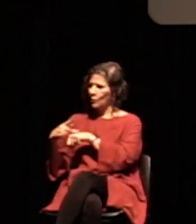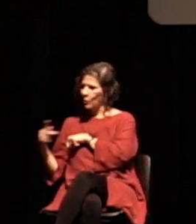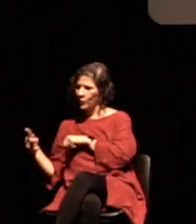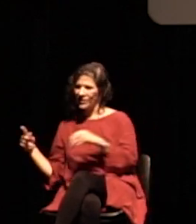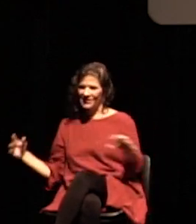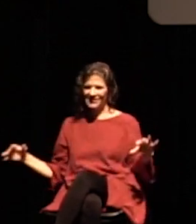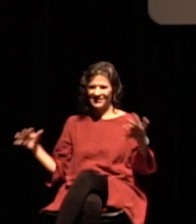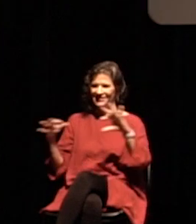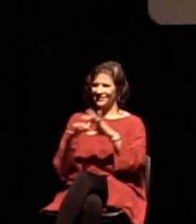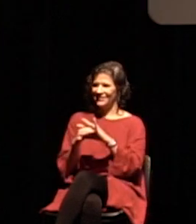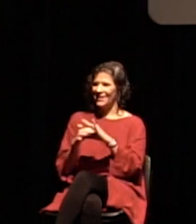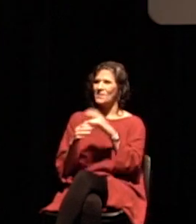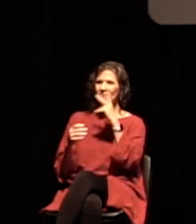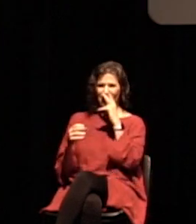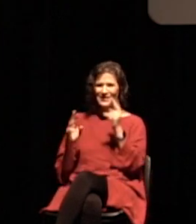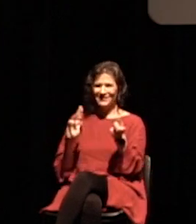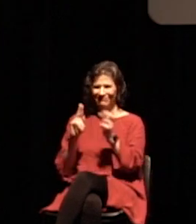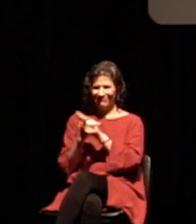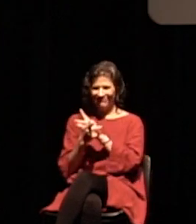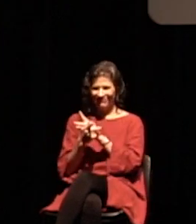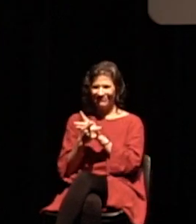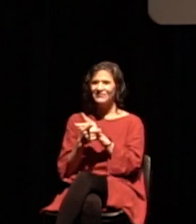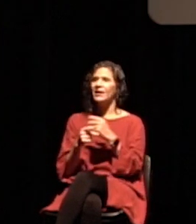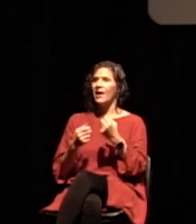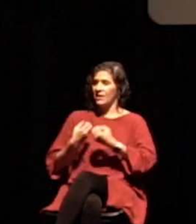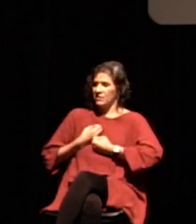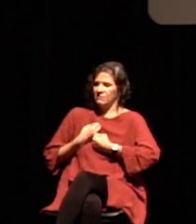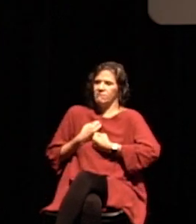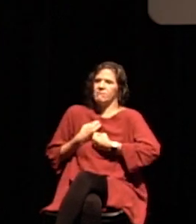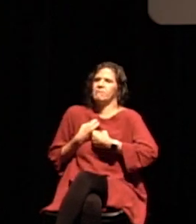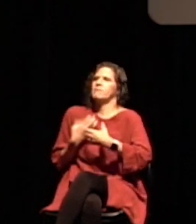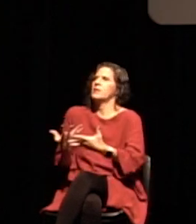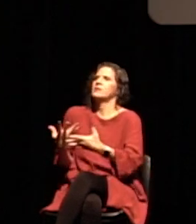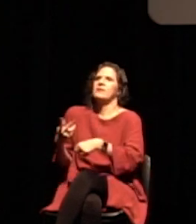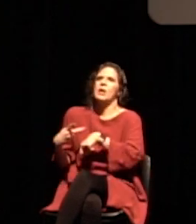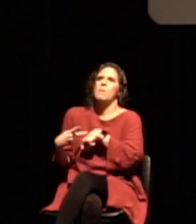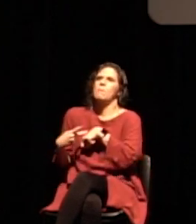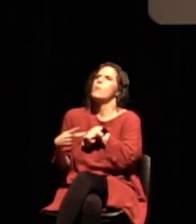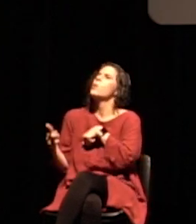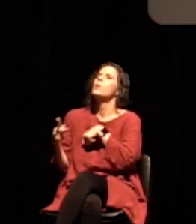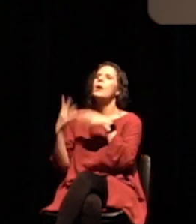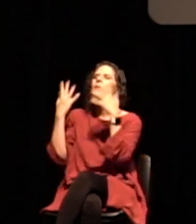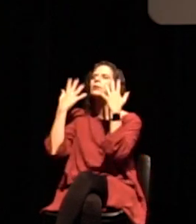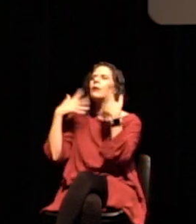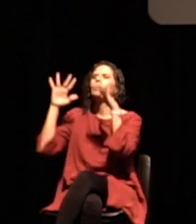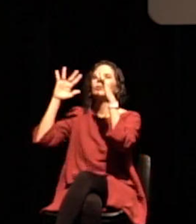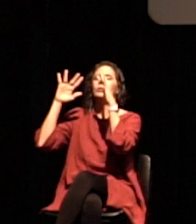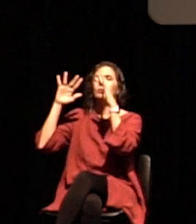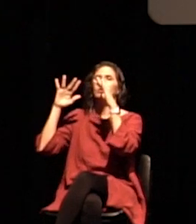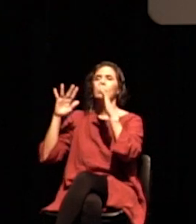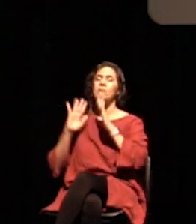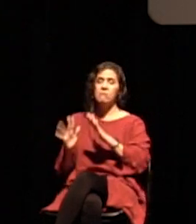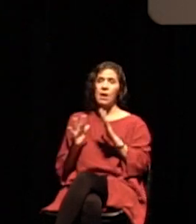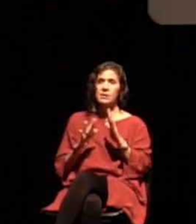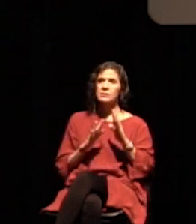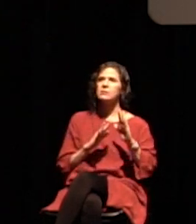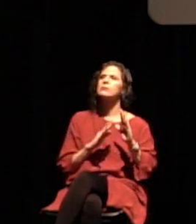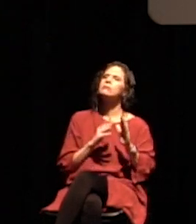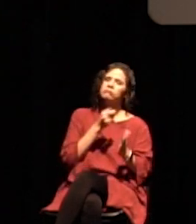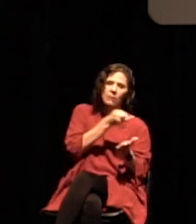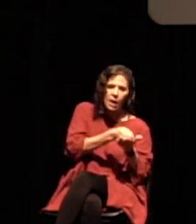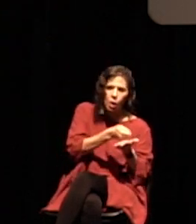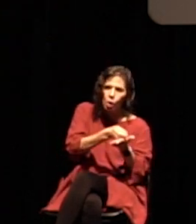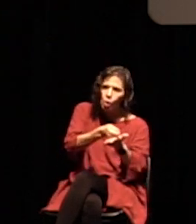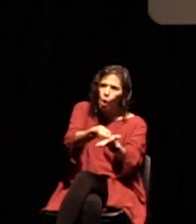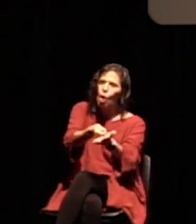uma expressividade muito intensa e o rigor formal, que